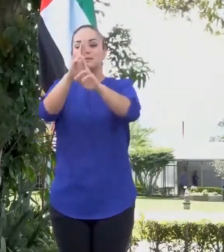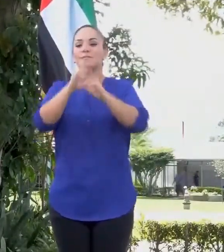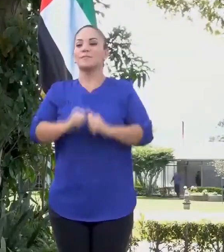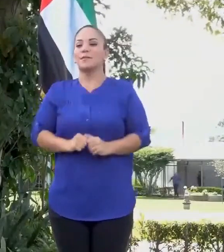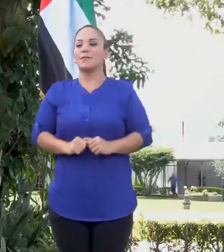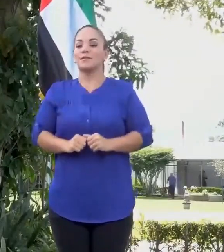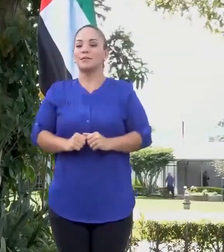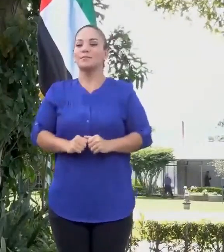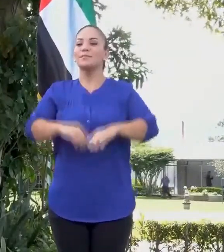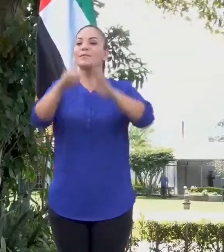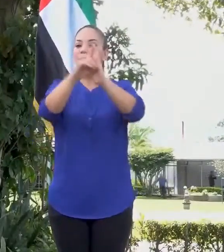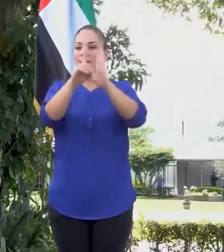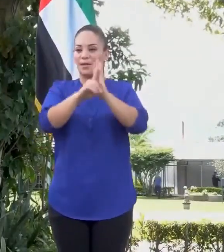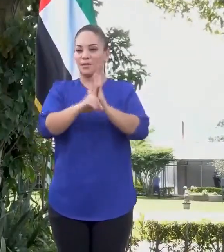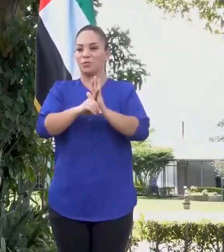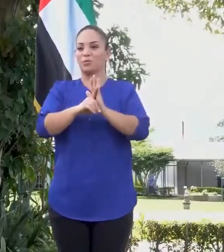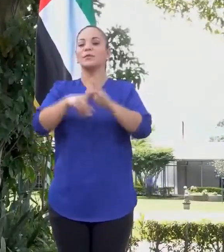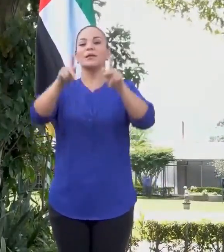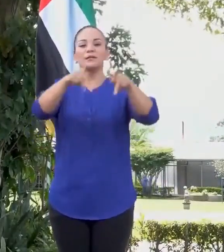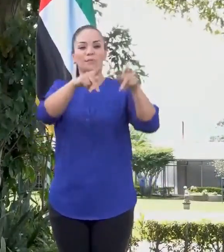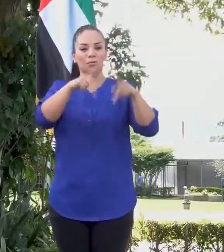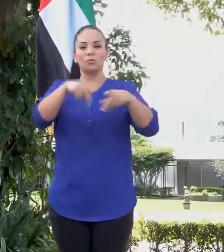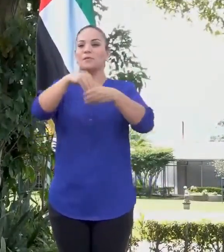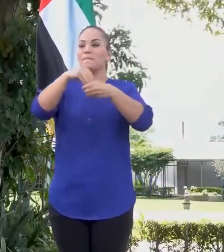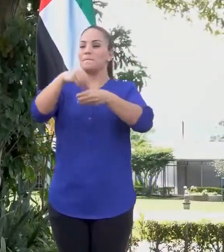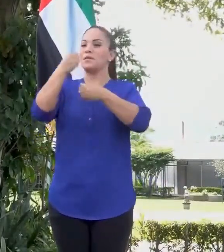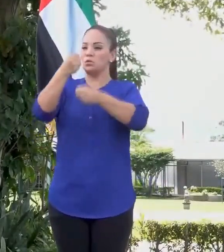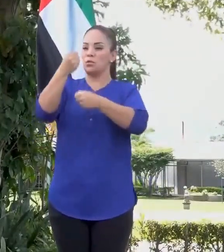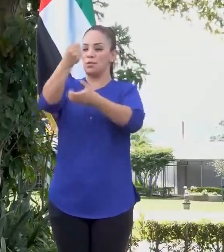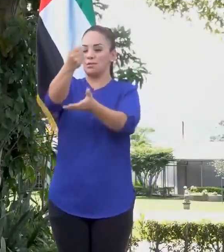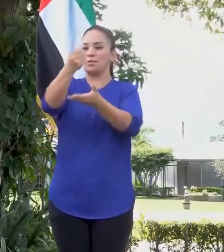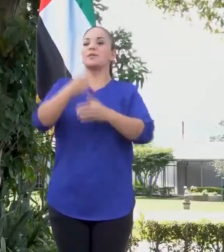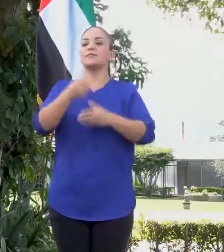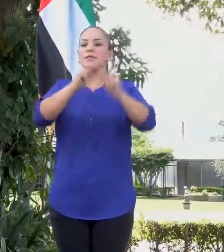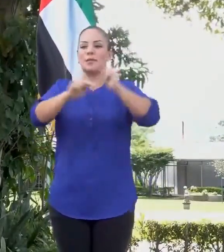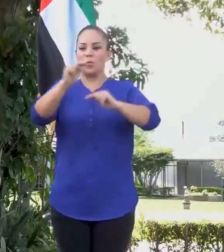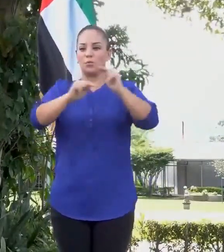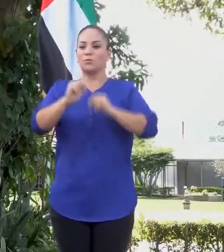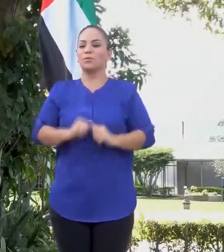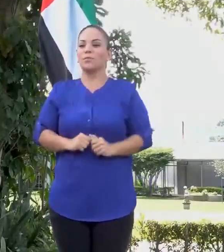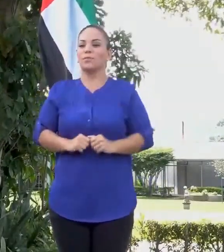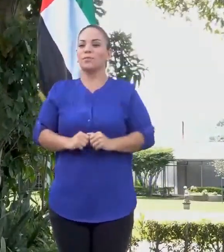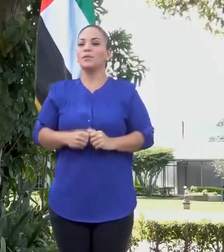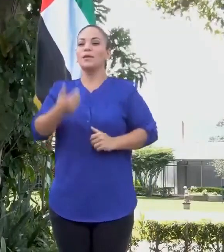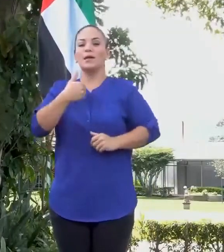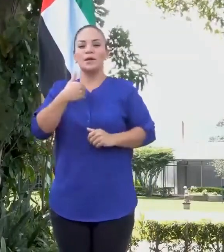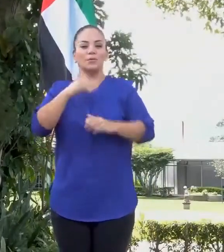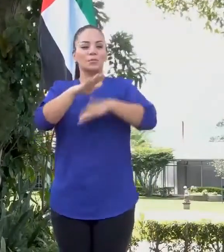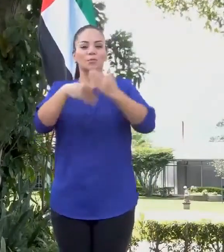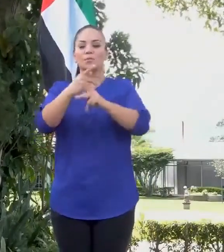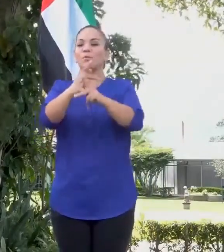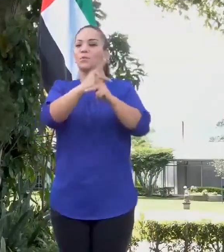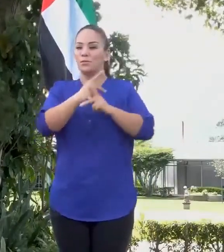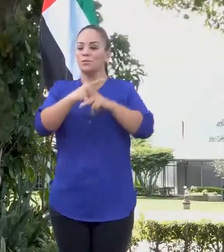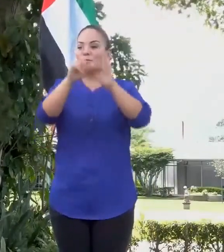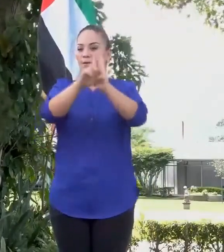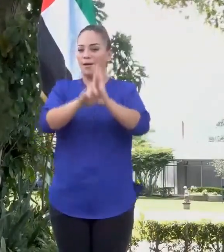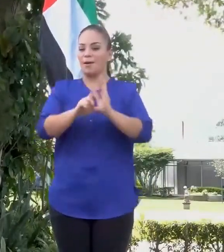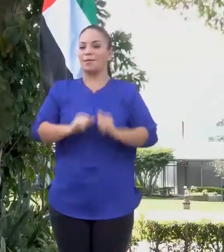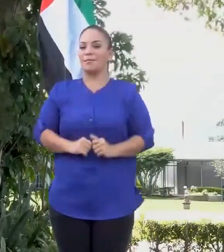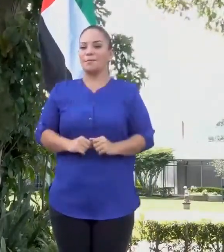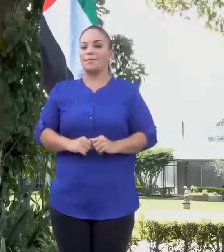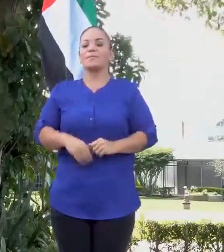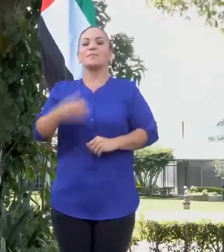respete los derechos de los inversionistas, donde haya las protecciones